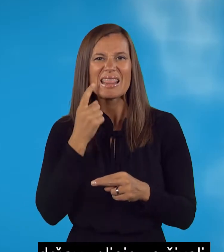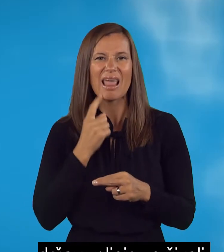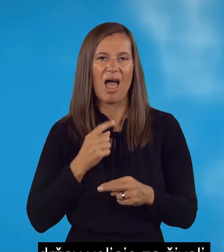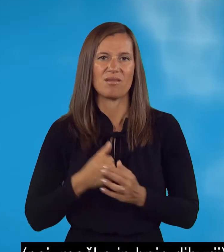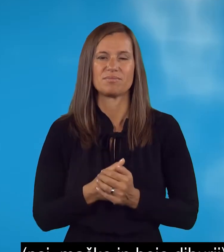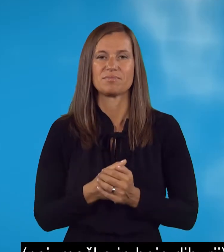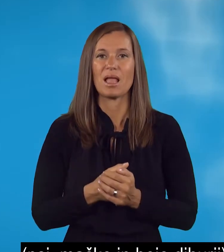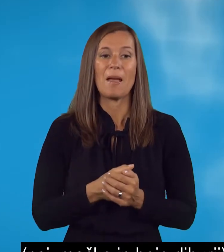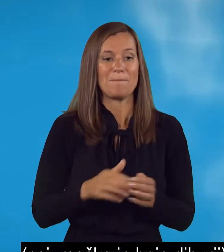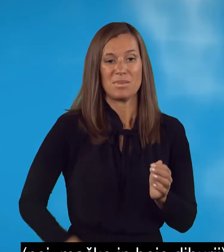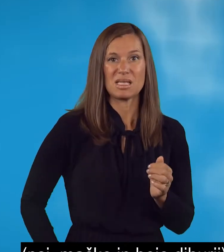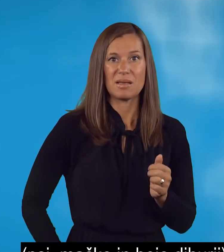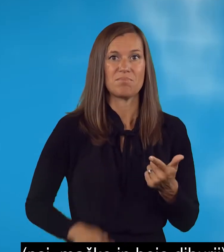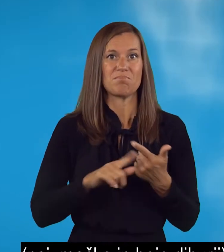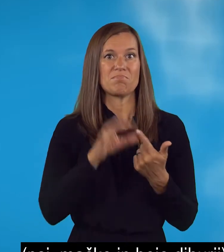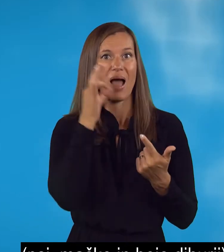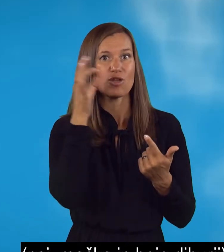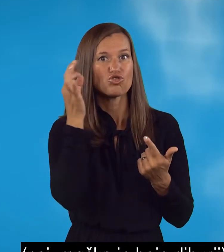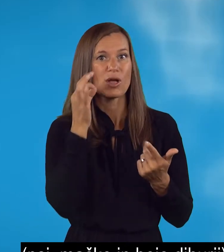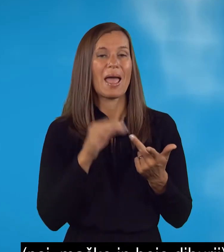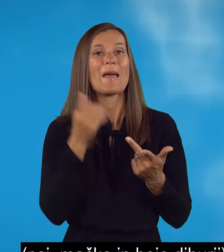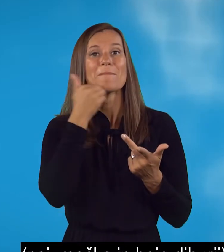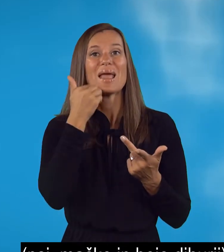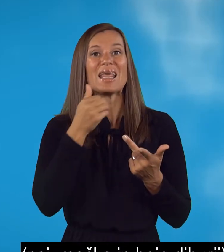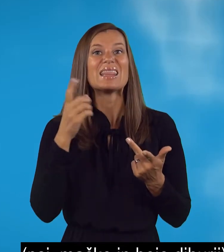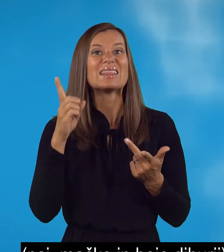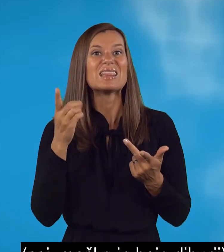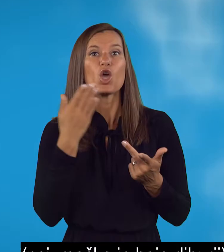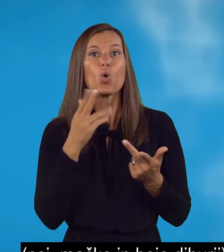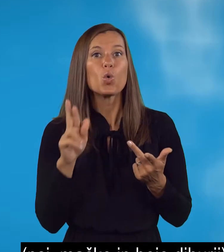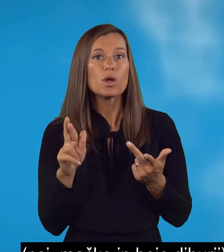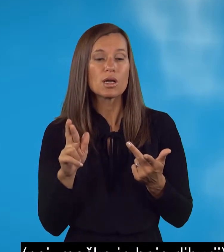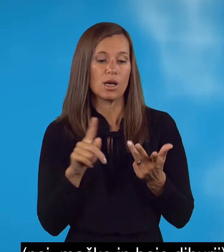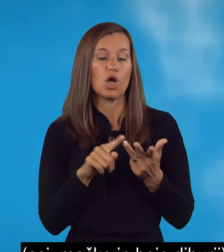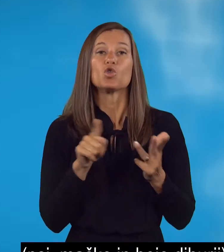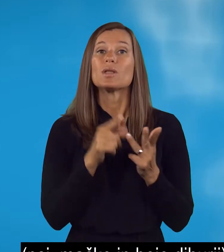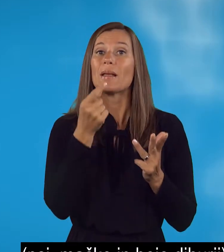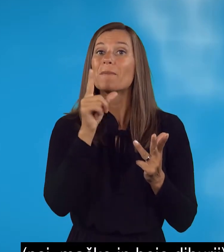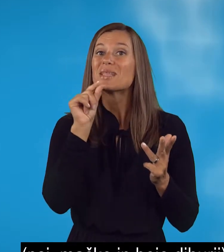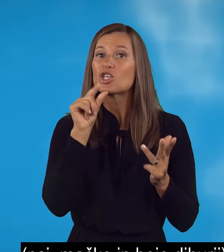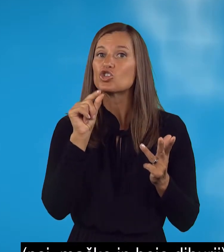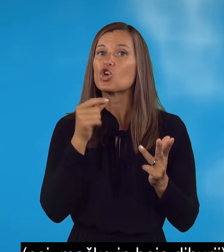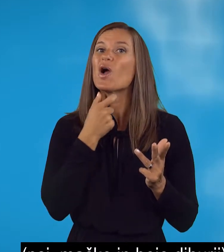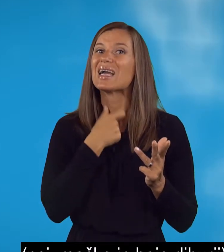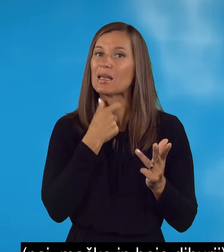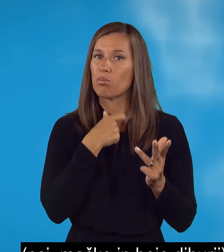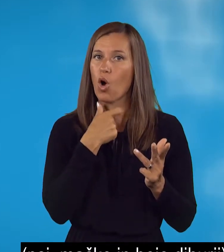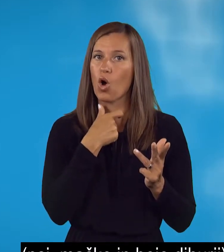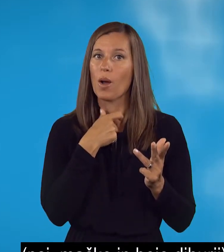psi, mačke in beli dihurji, in ptičjo gripo,